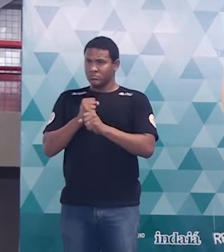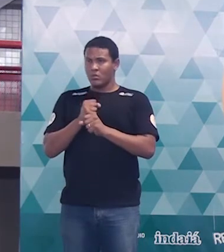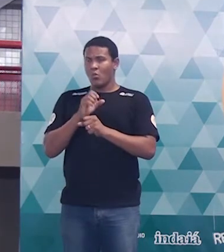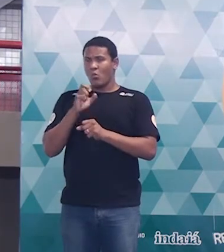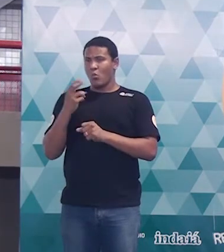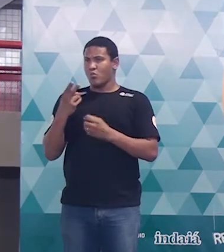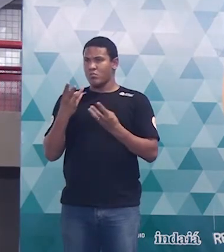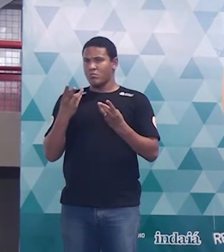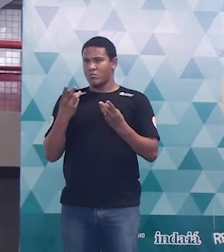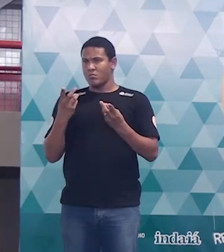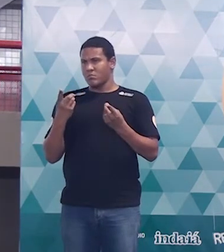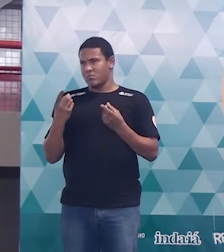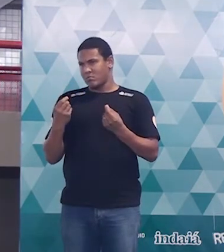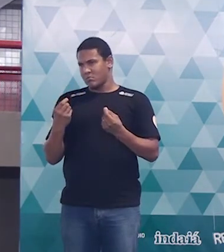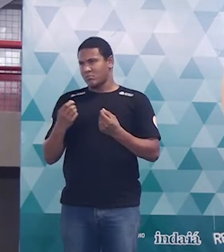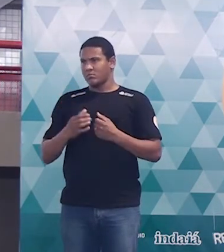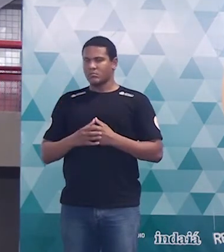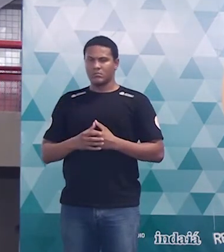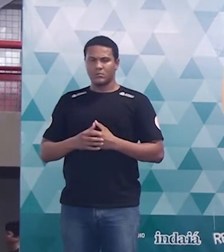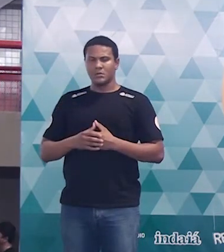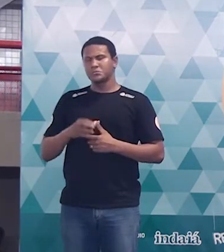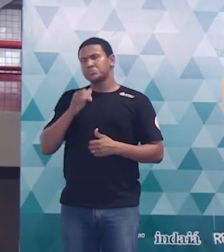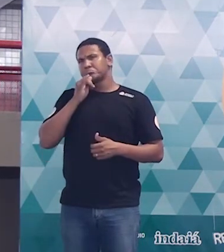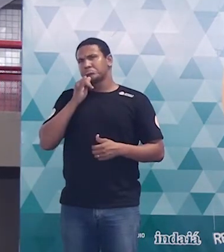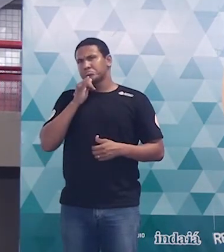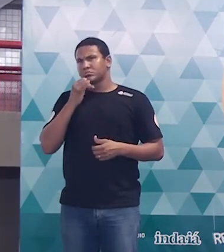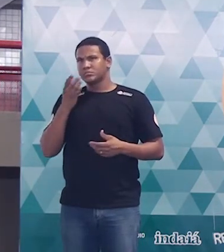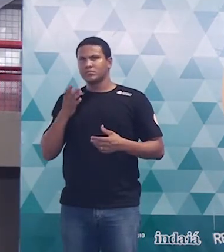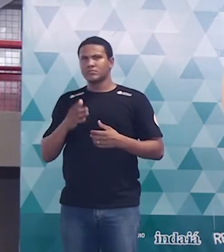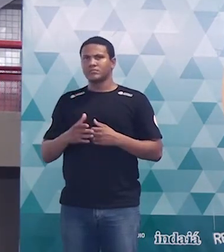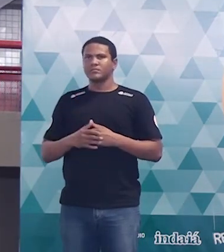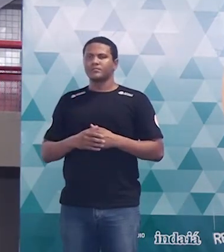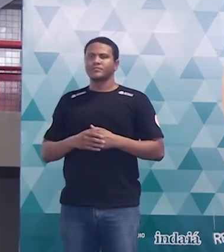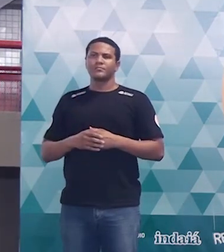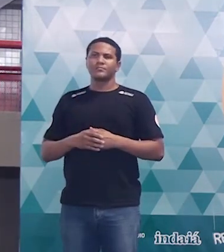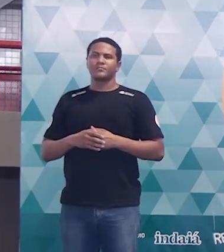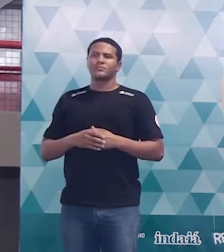contar. Se eu disser aqui, por exemplo,